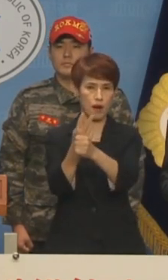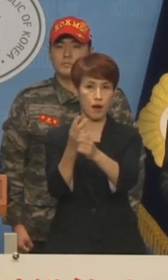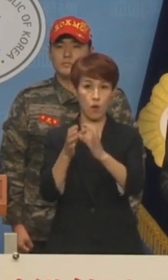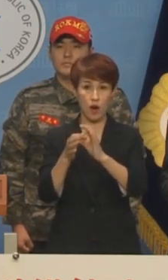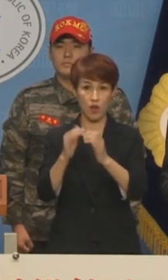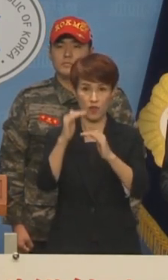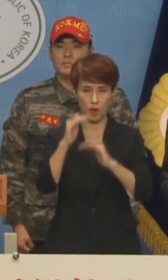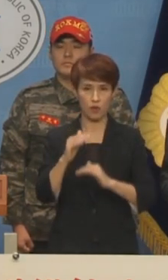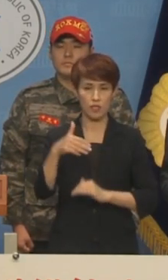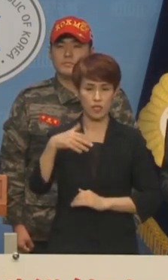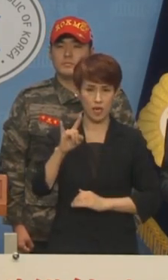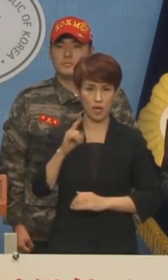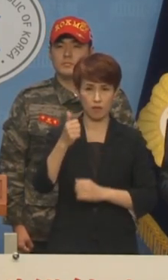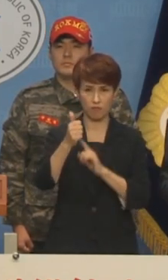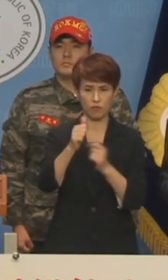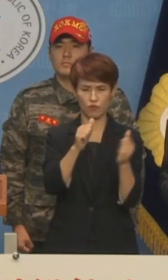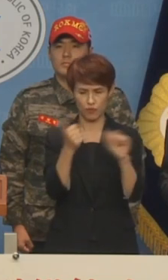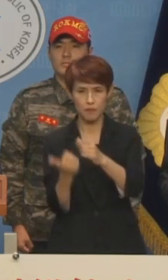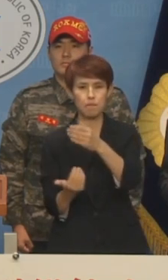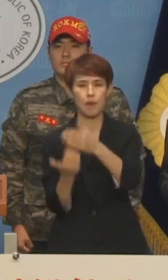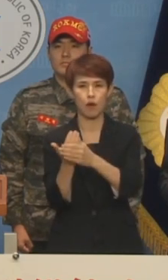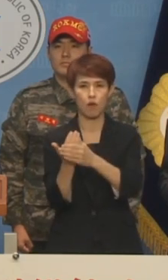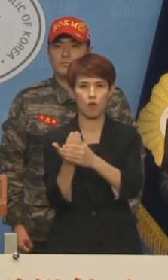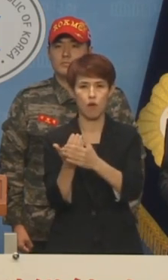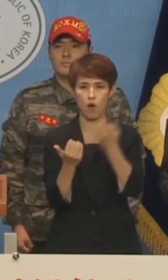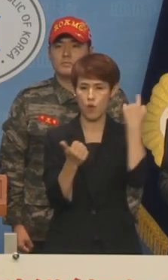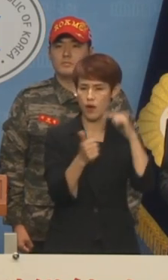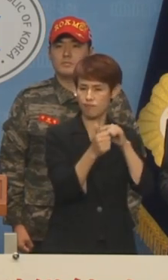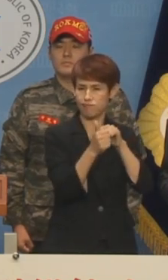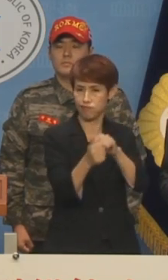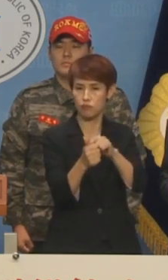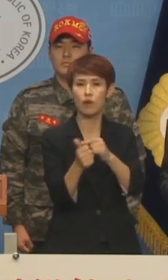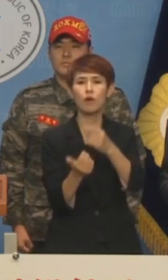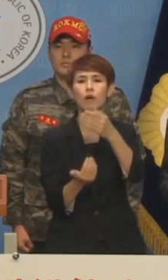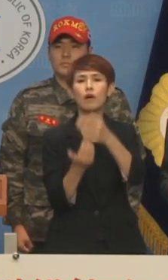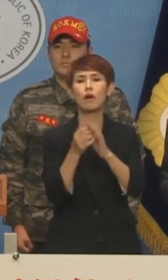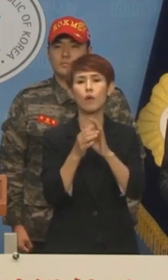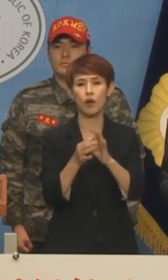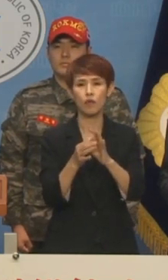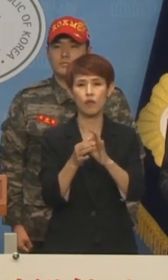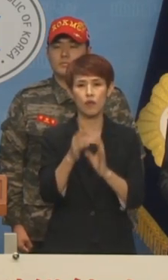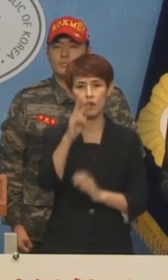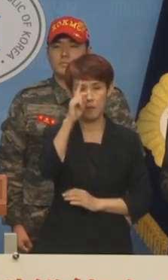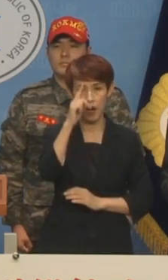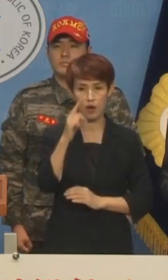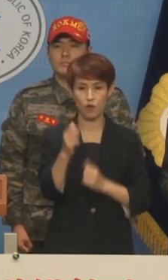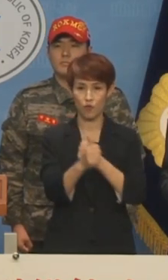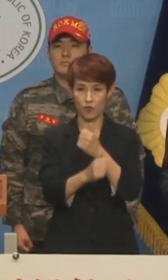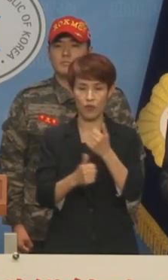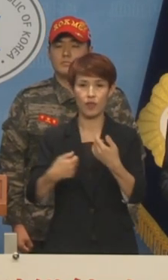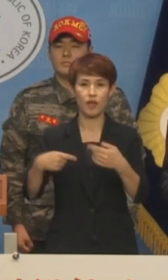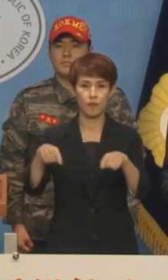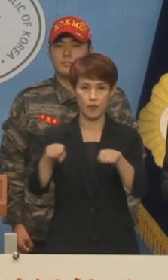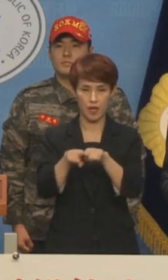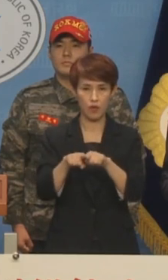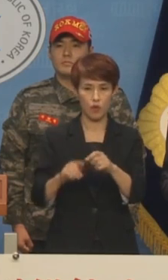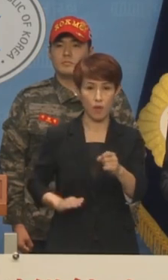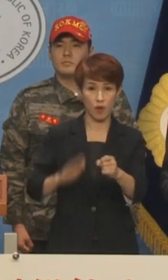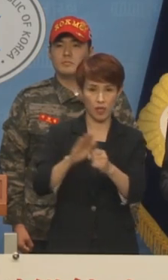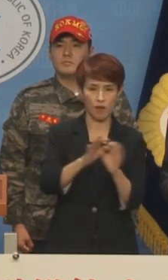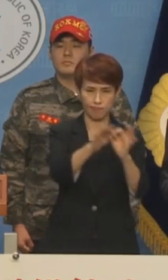최혜병 순직 사건 외압 관련해서 박주민 의원실과 함께 또 해병대 예비역